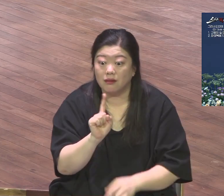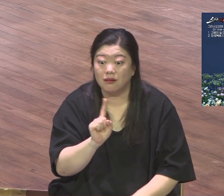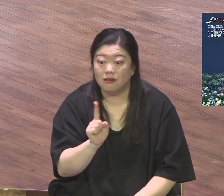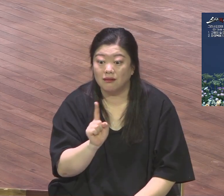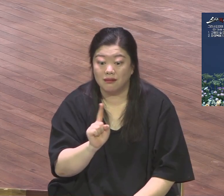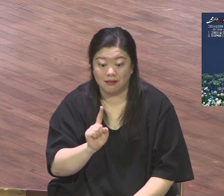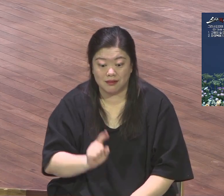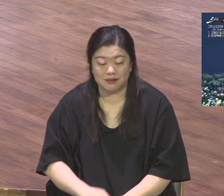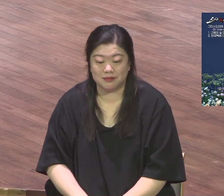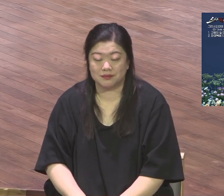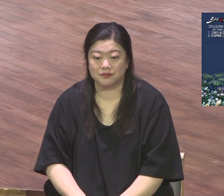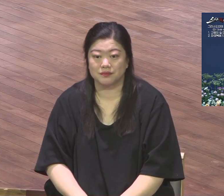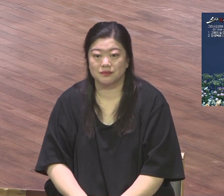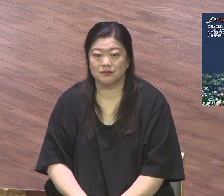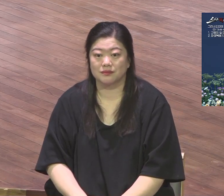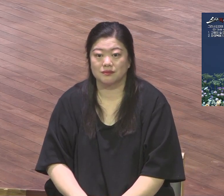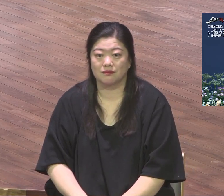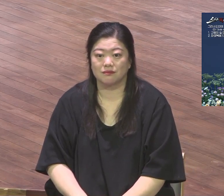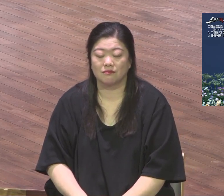보물을 어쩌다가